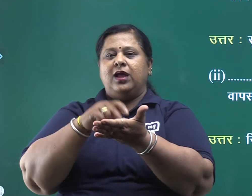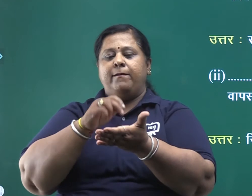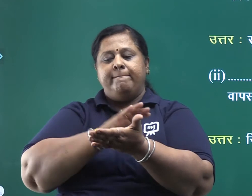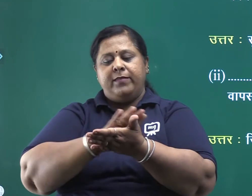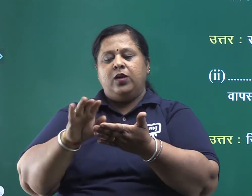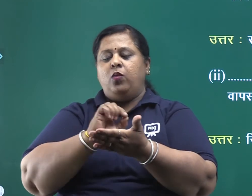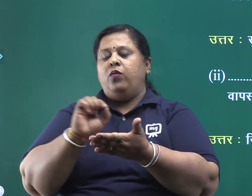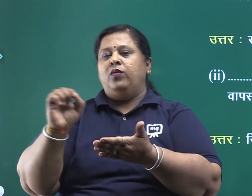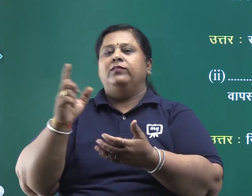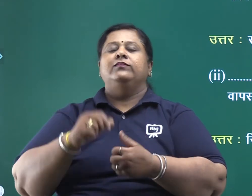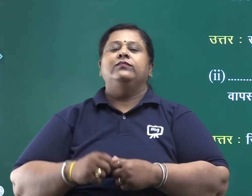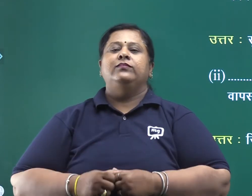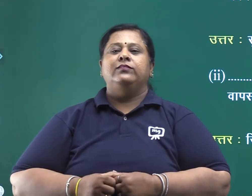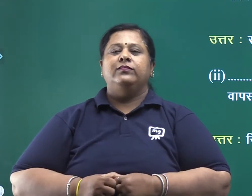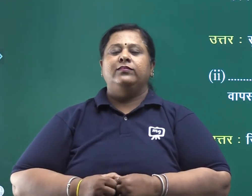भरो।